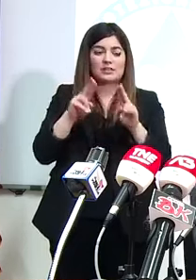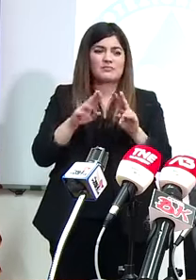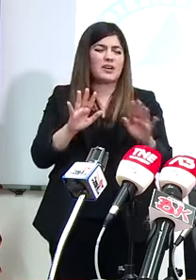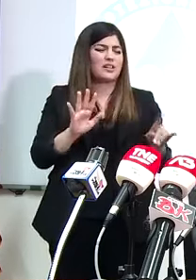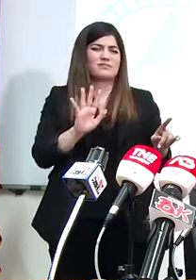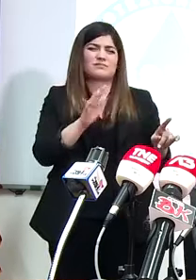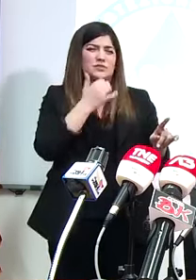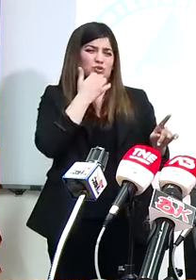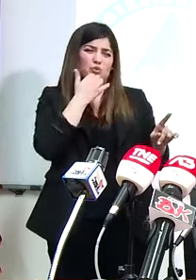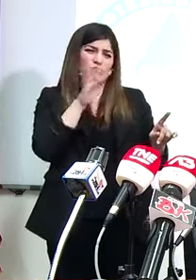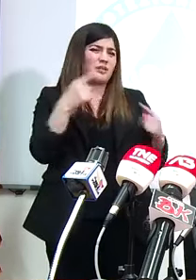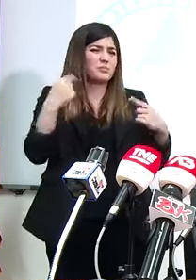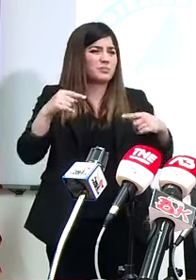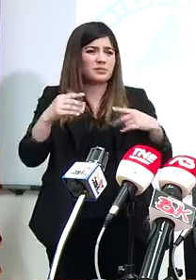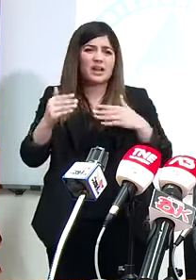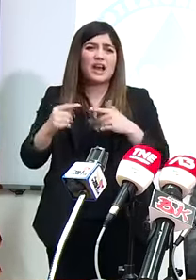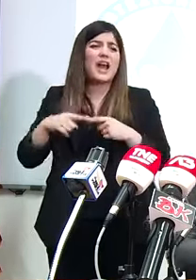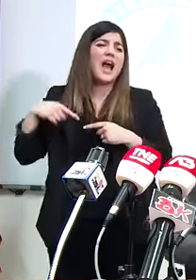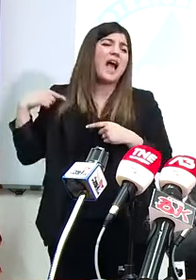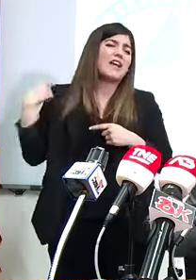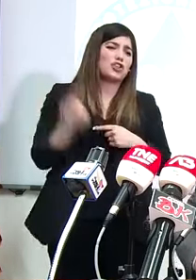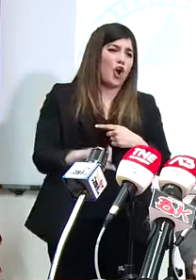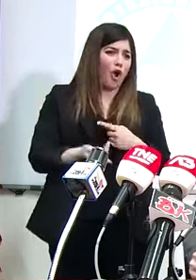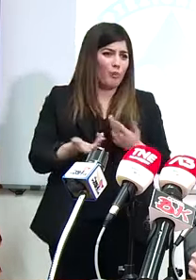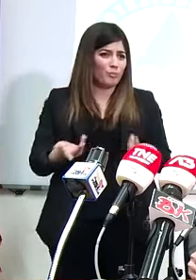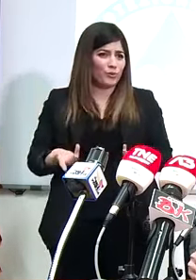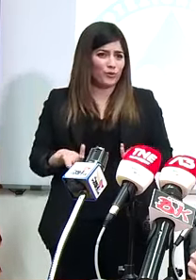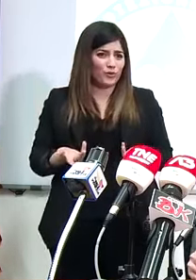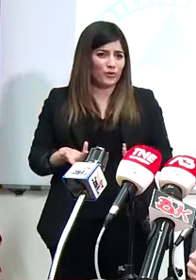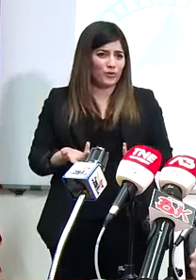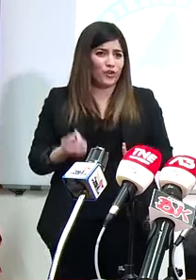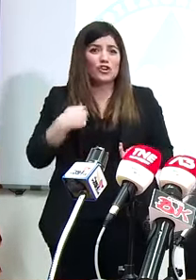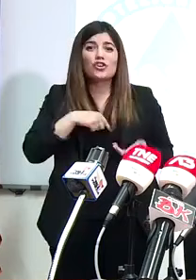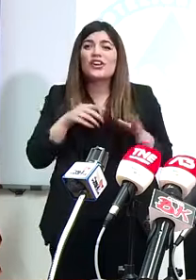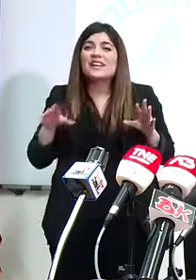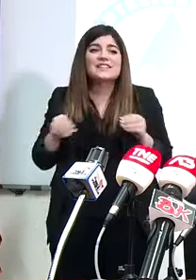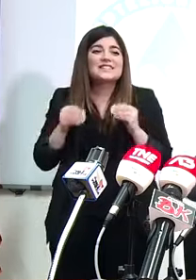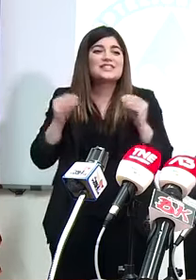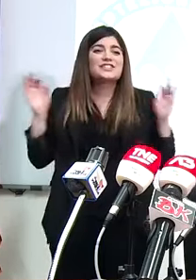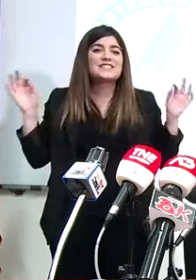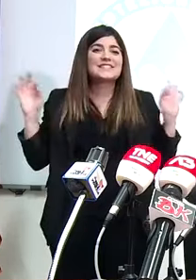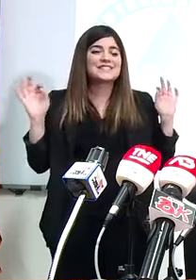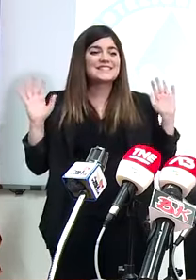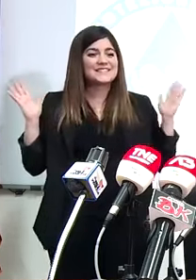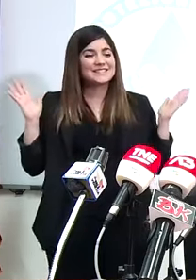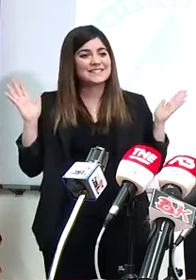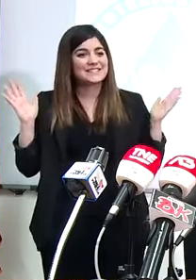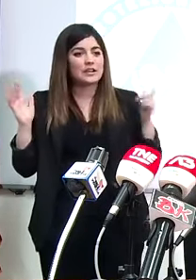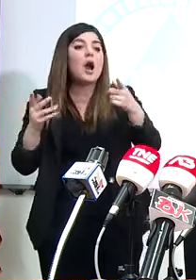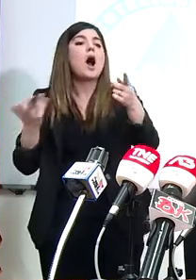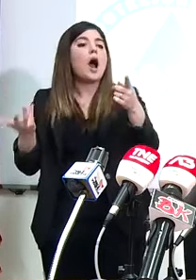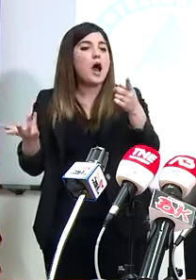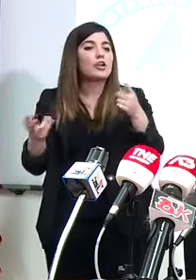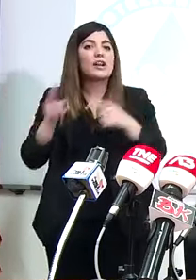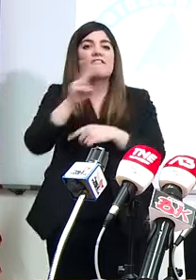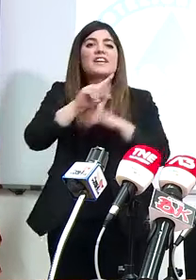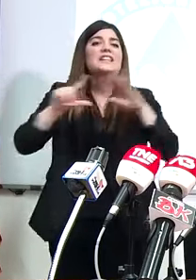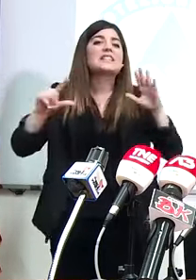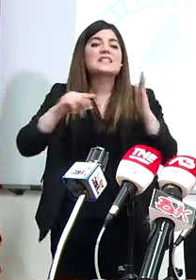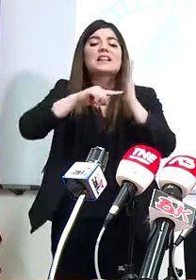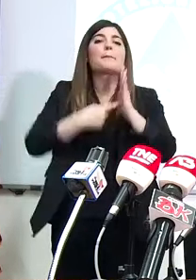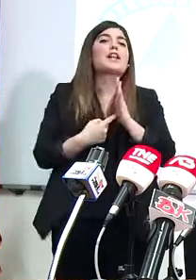post bill hicks non c'è neanche sembra di dati neanche i preliminari allora la domanda è questa c'è questi 27 milioni di dosi da dove saltano fuori